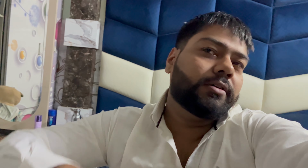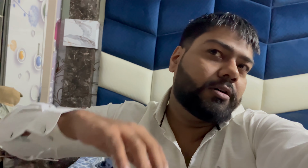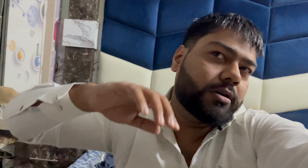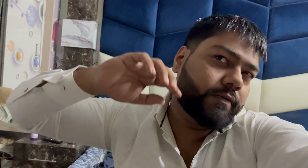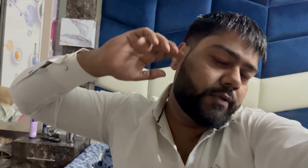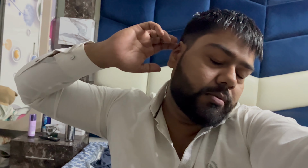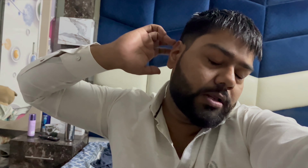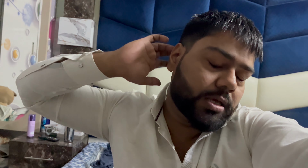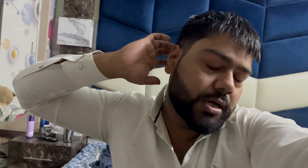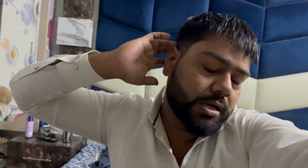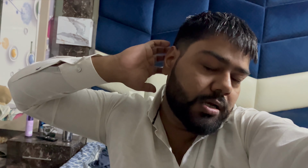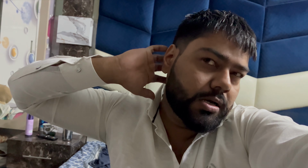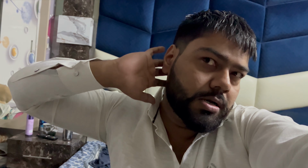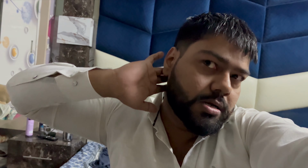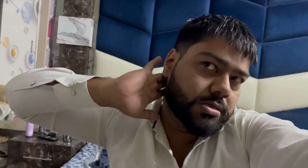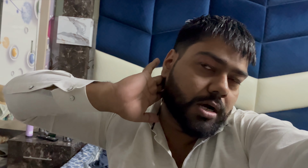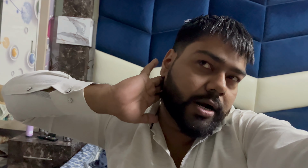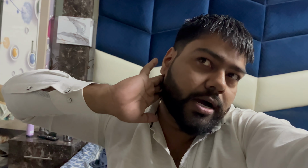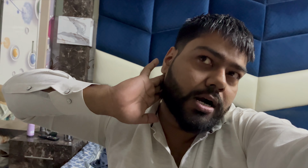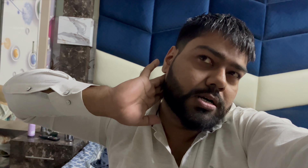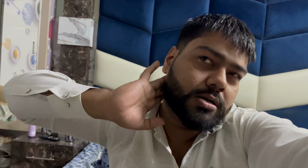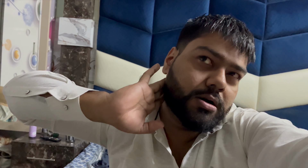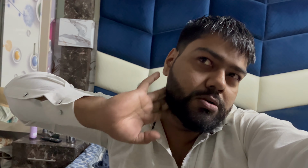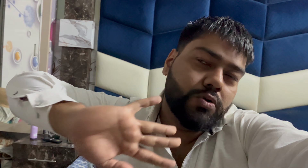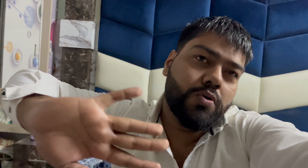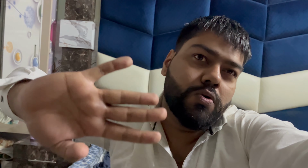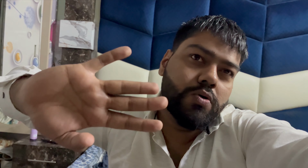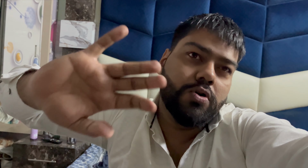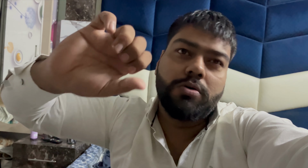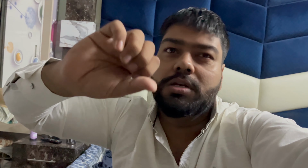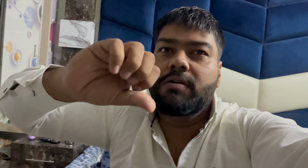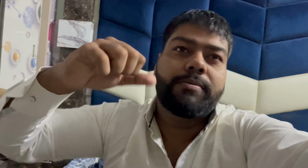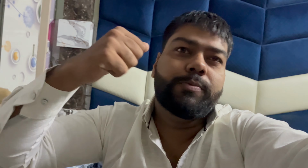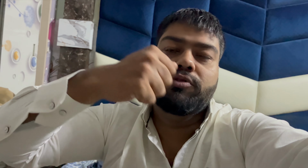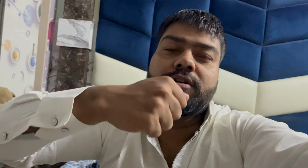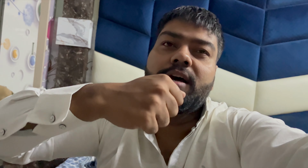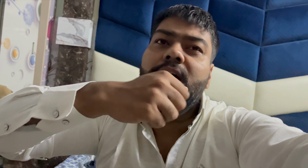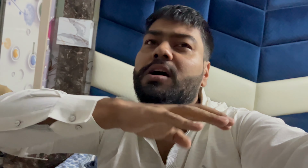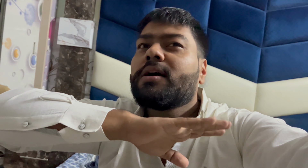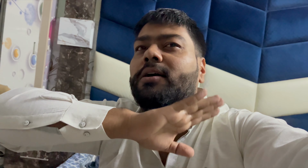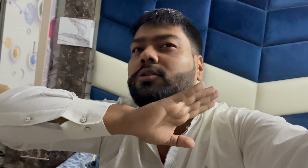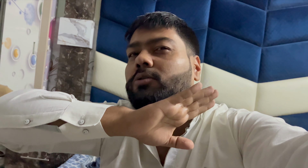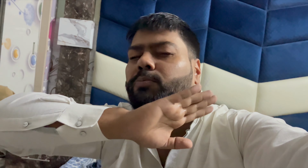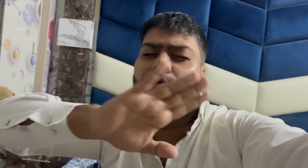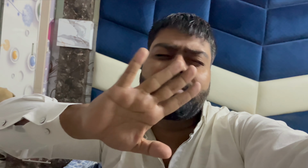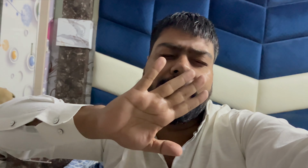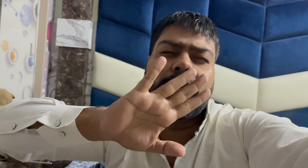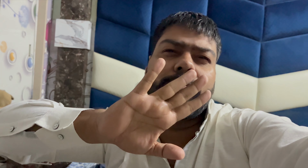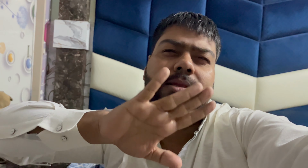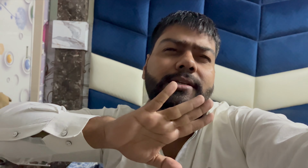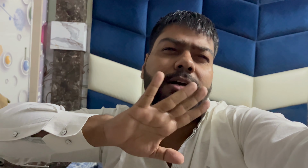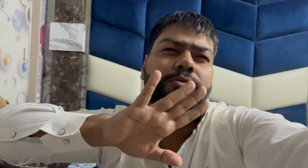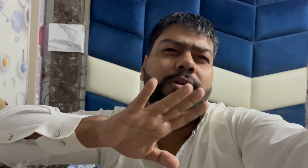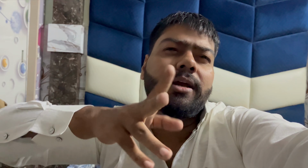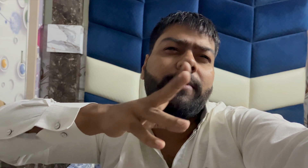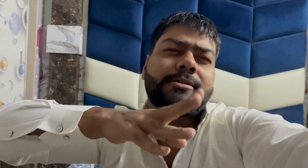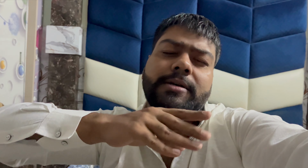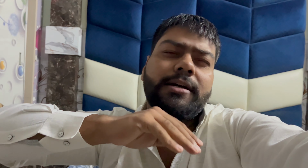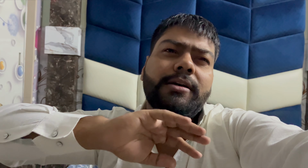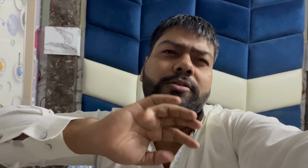और फिर मिलते हैं। 8:30 9 बजे वहाँ पे पहुँचना है, तो पहुँच जाएंगे 9 बजे तक, ज़्यादा दूर नहीं है, पास में ही है। तो